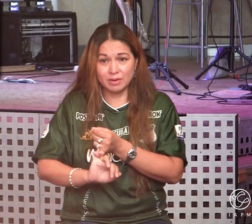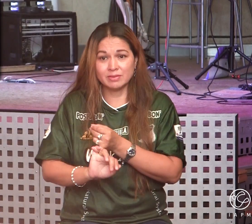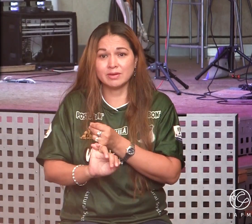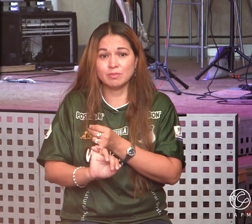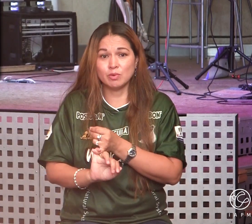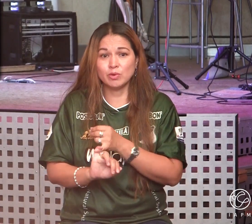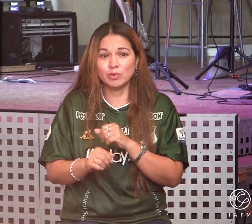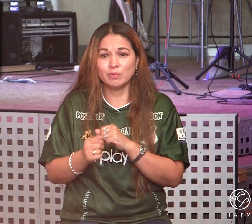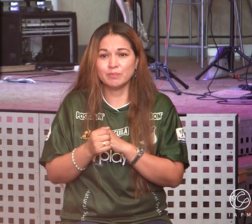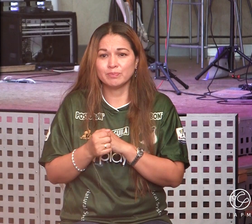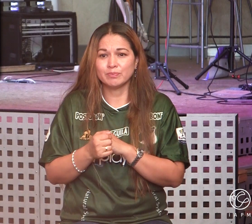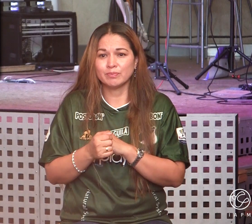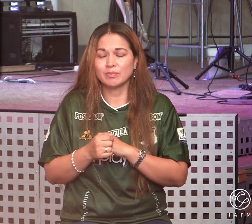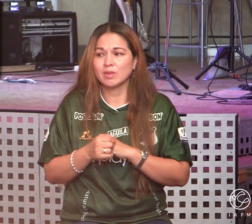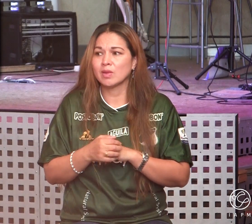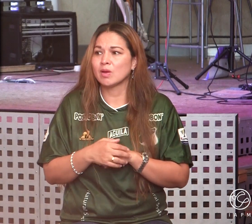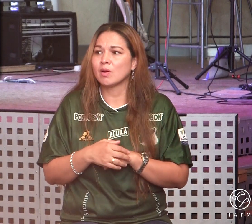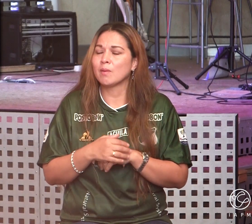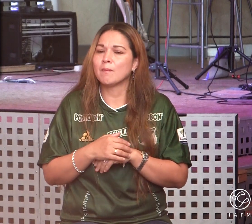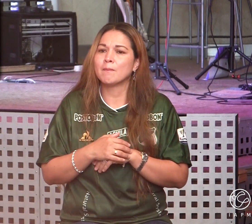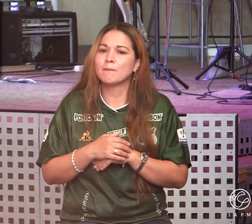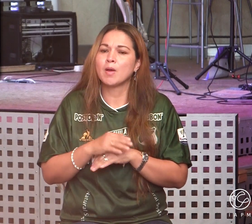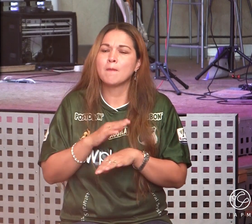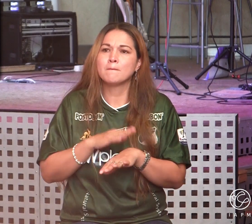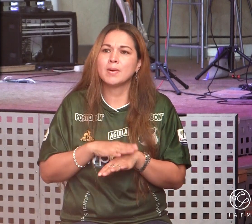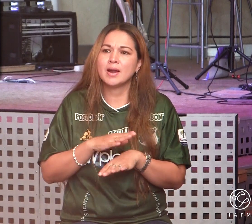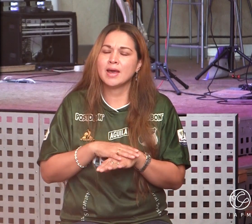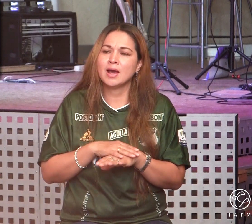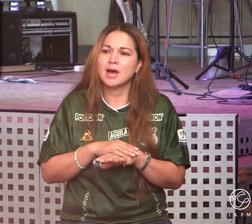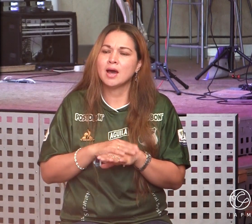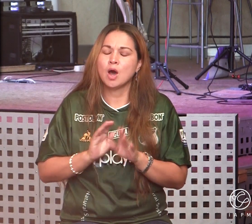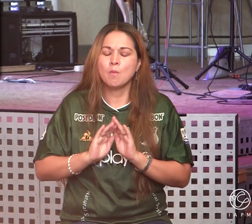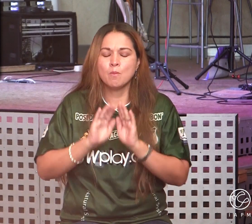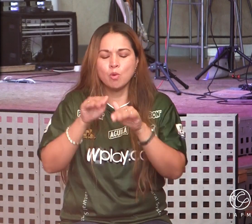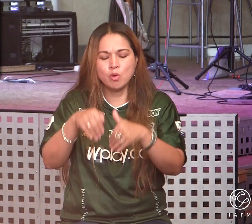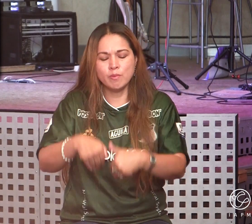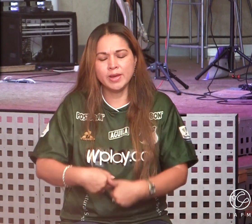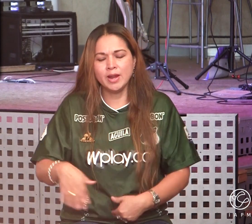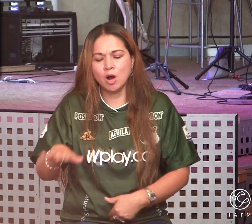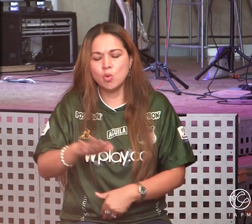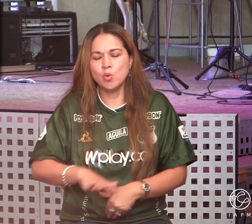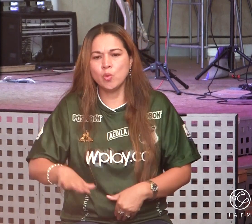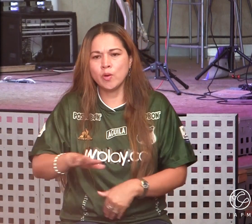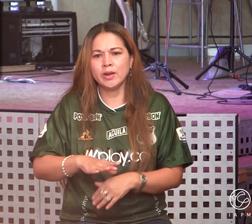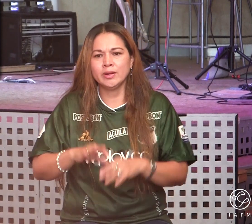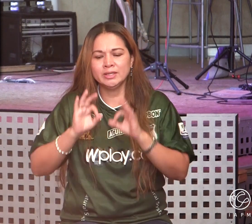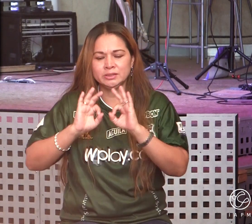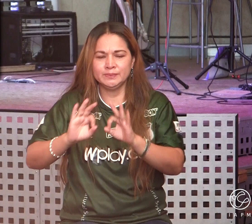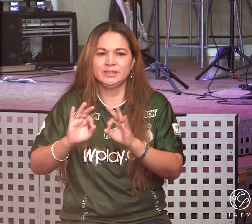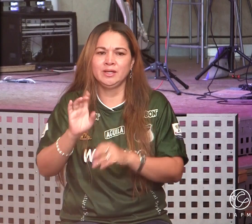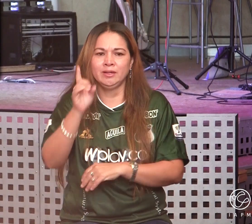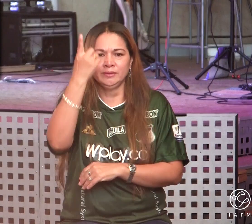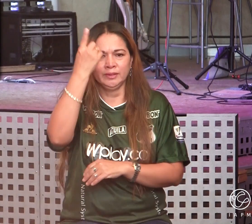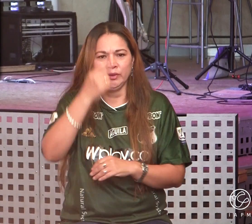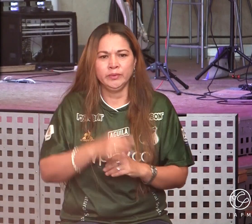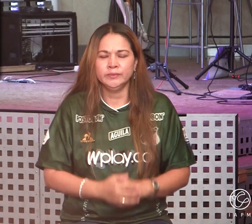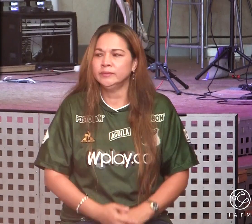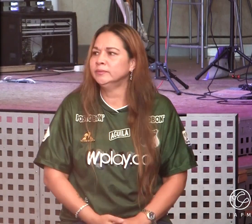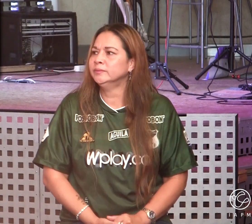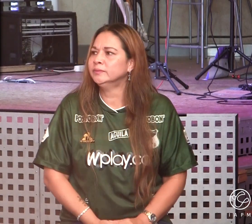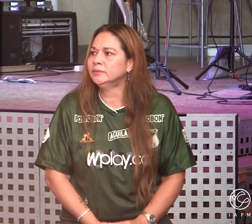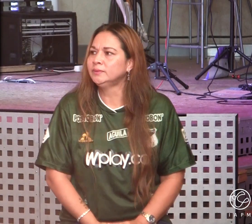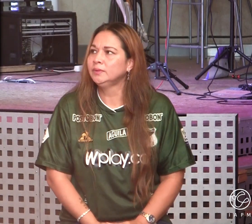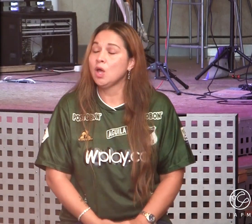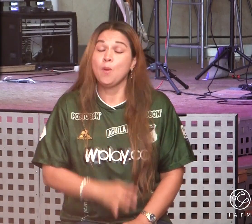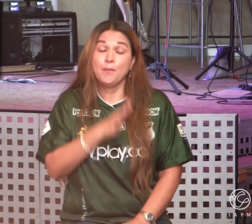que la única manera de hacer que un matrimonio funcione es volviendo a ese mismo espacio, o si no, lo que lograremos no va a ser lo que